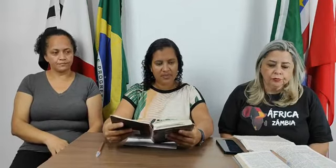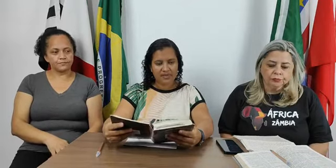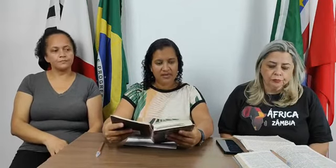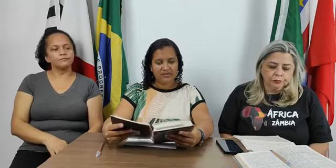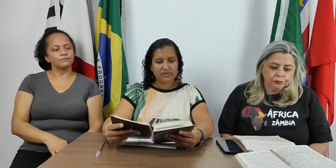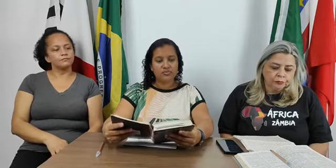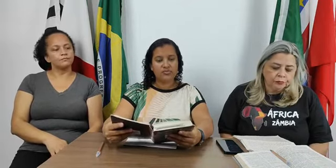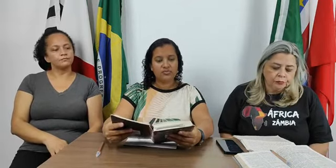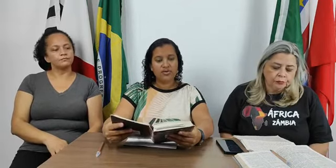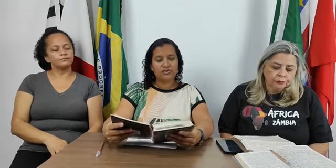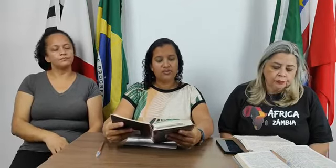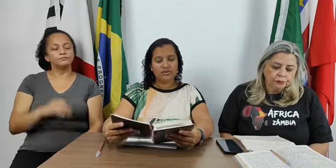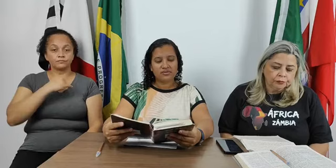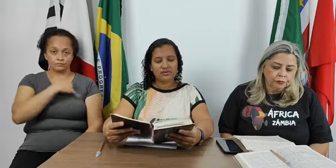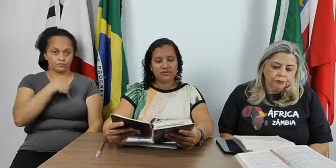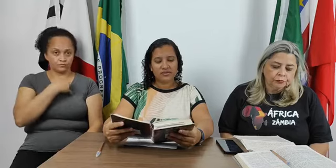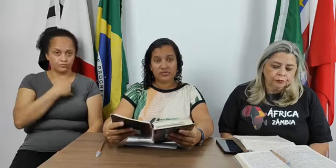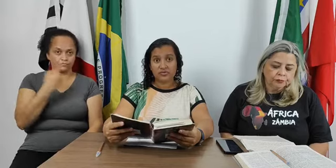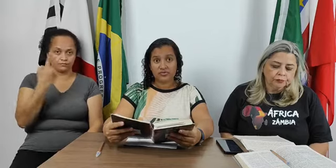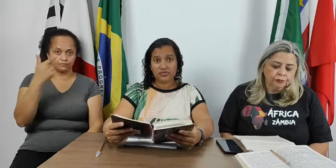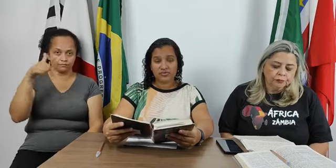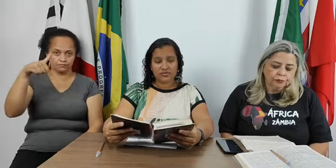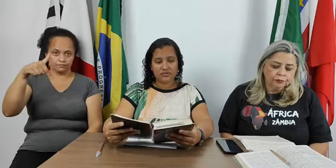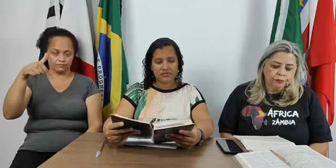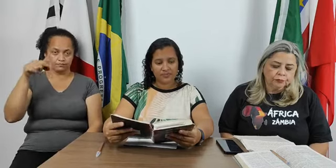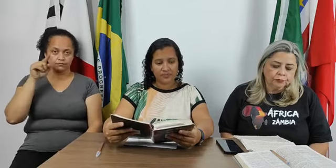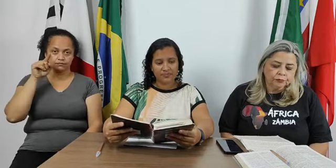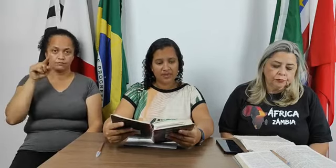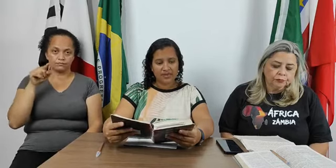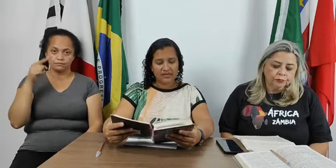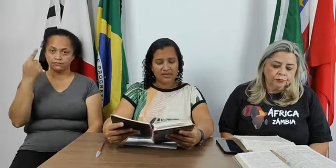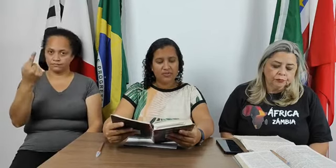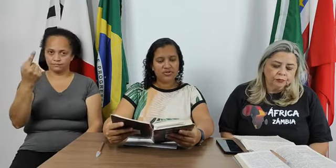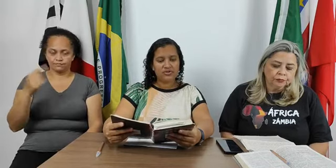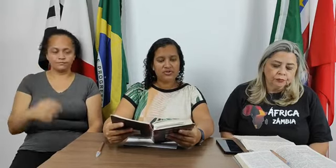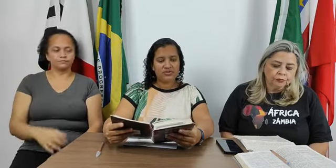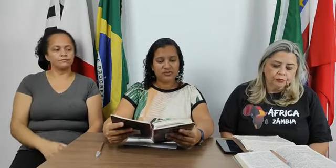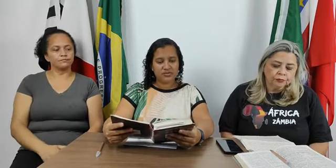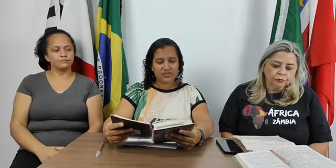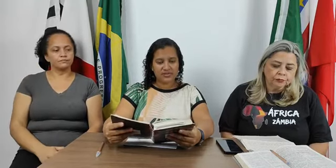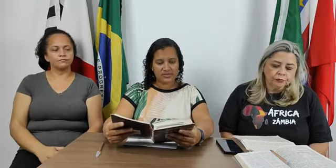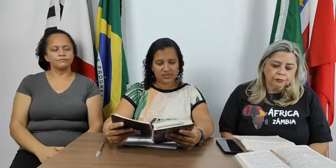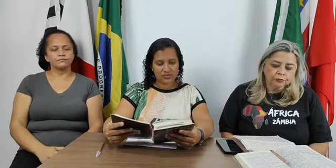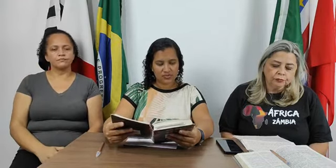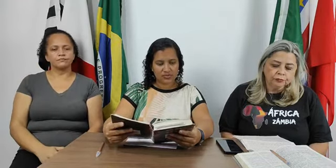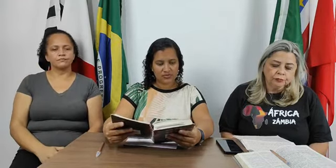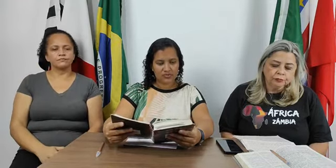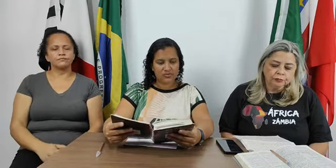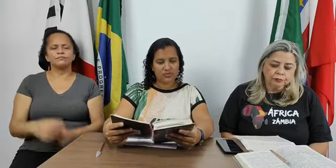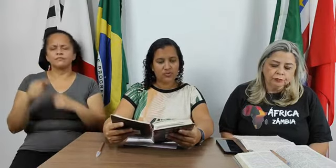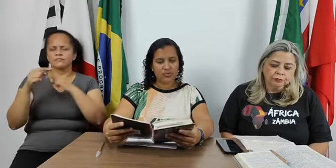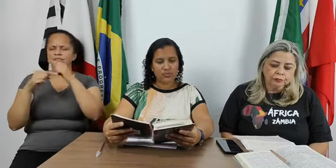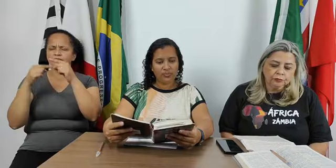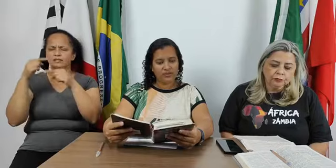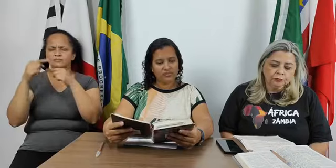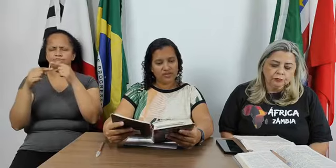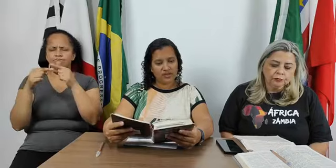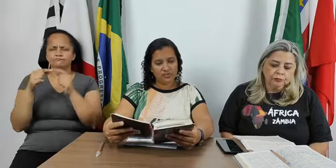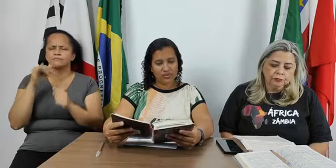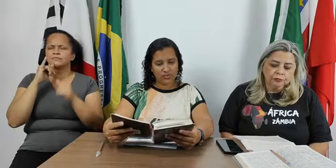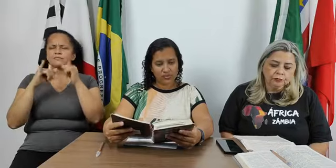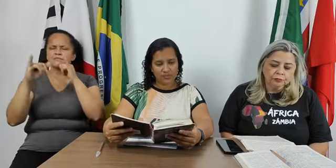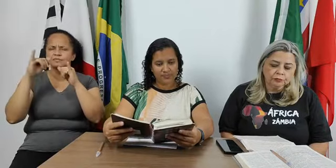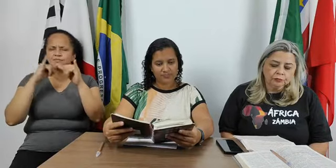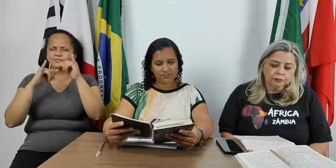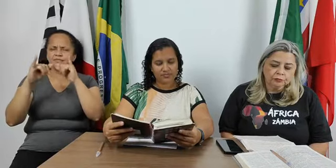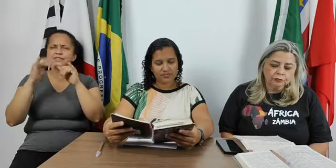interessante. Então, João capítulo 17, a partir do versículo 1. Depois de dizer todas essas coisas, Jesus olhou para o céu